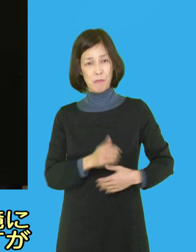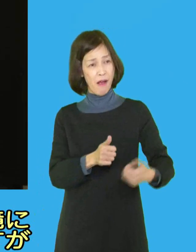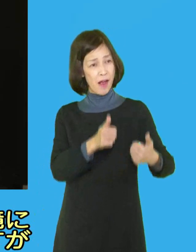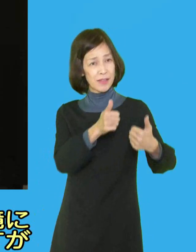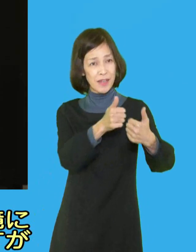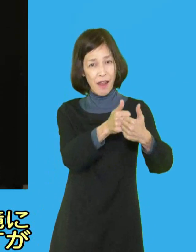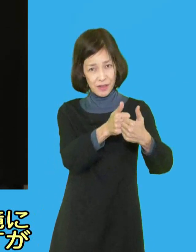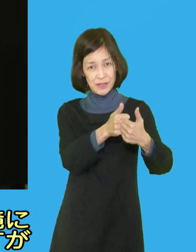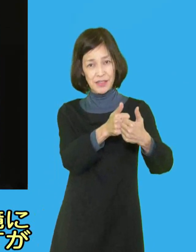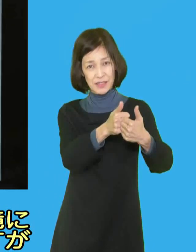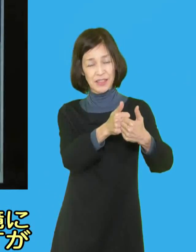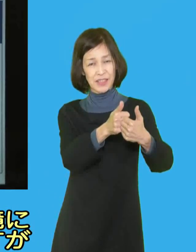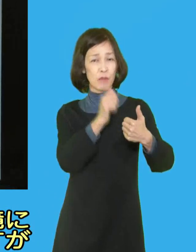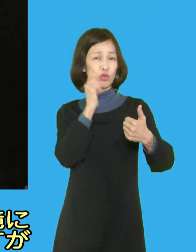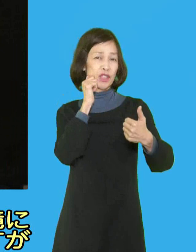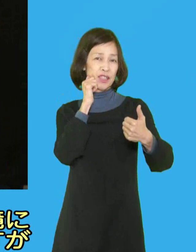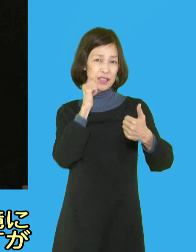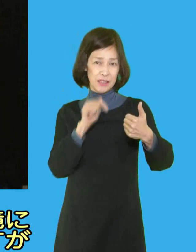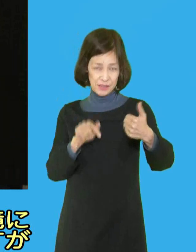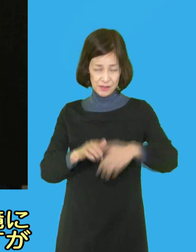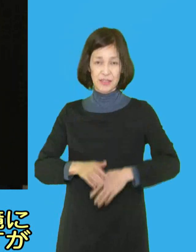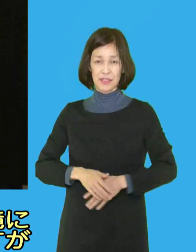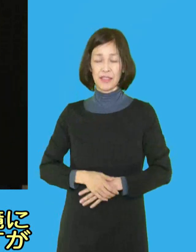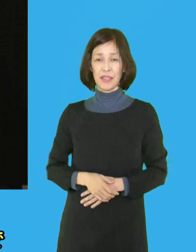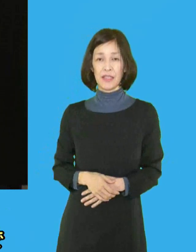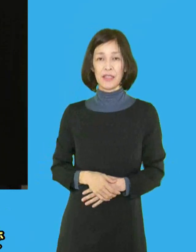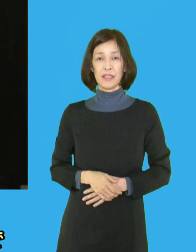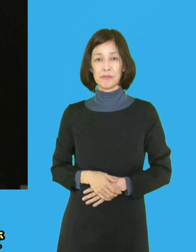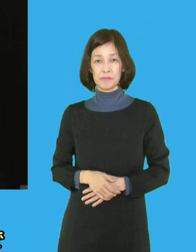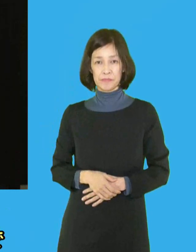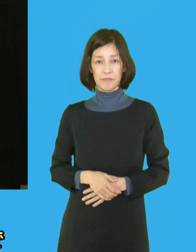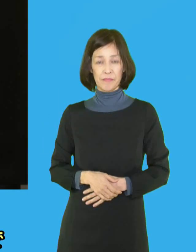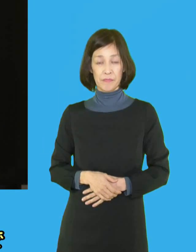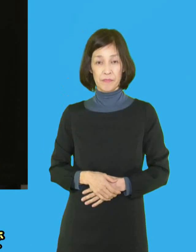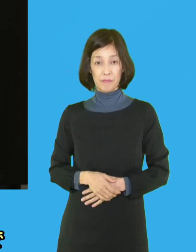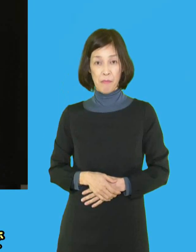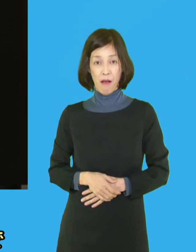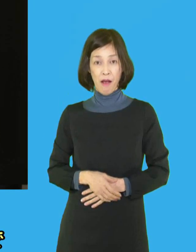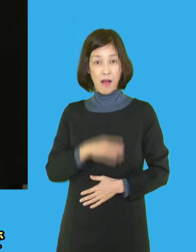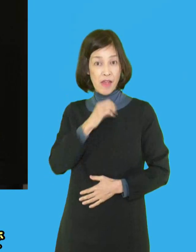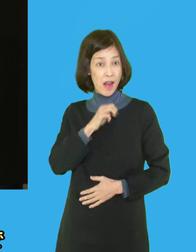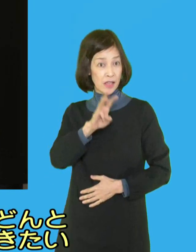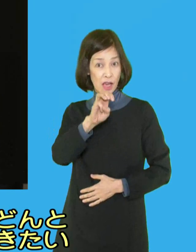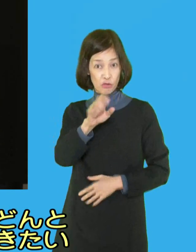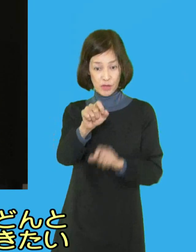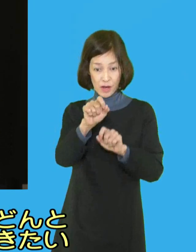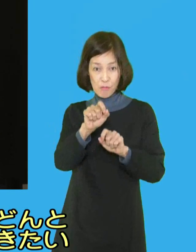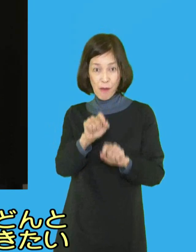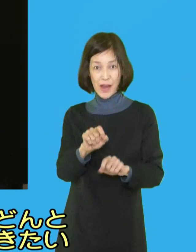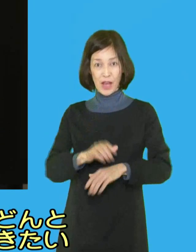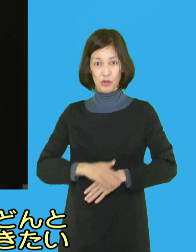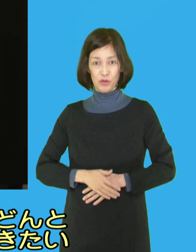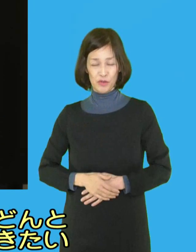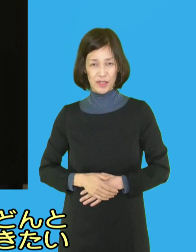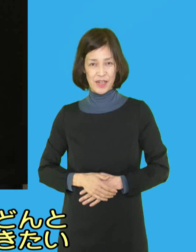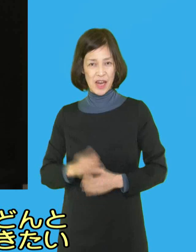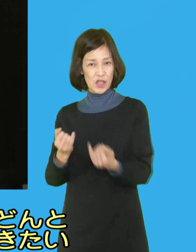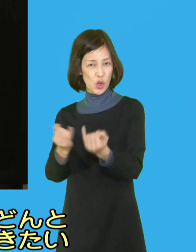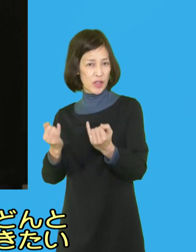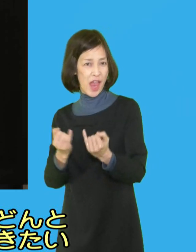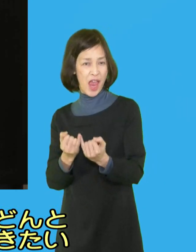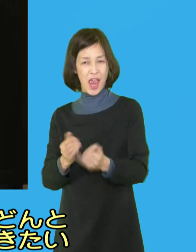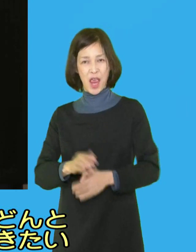か難しい環境になったのかなと思うんですが、30歳代から前倒しをすることで、ぜひ女性職員もですね、どんどん